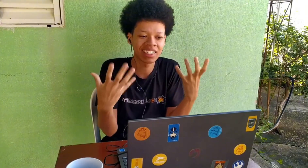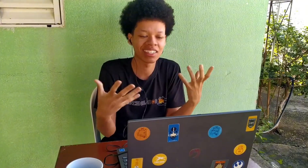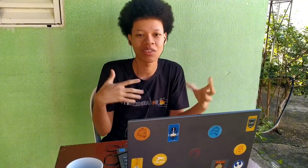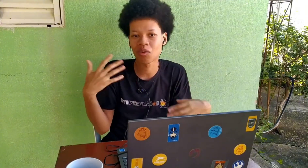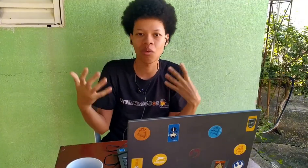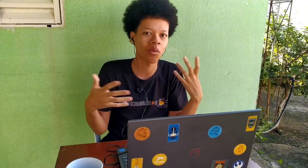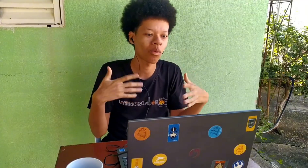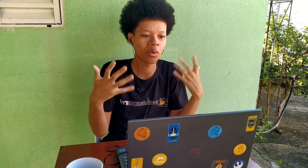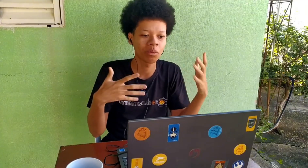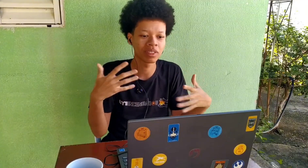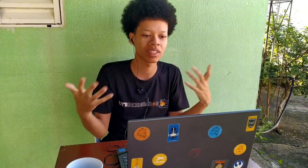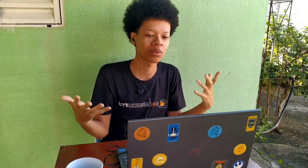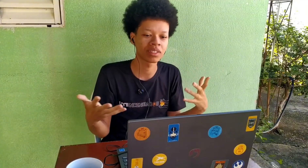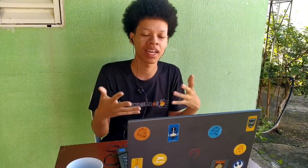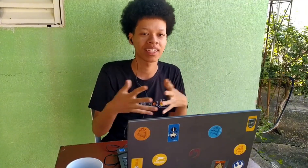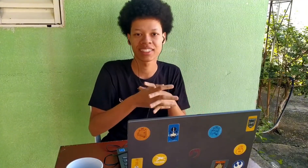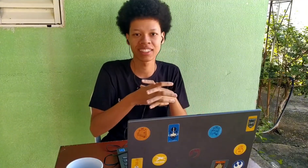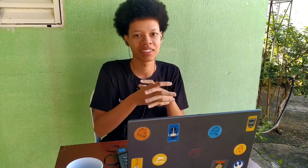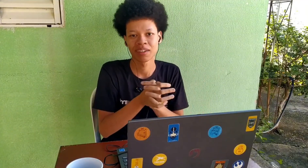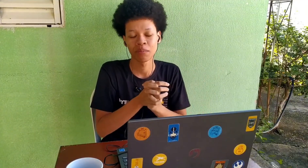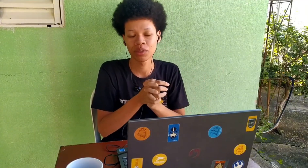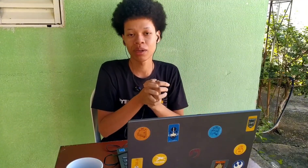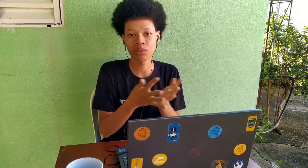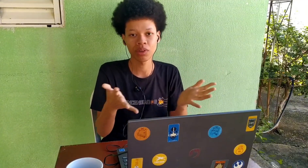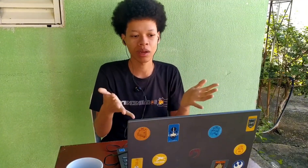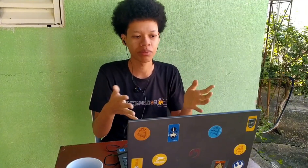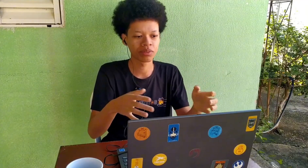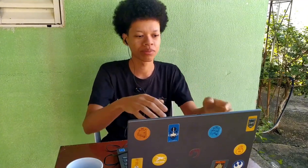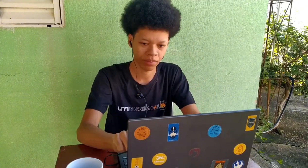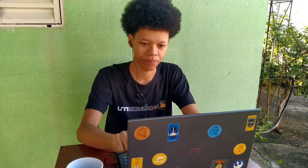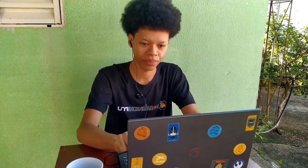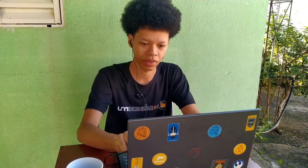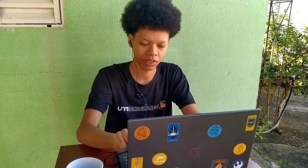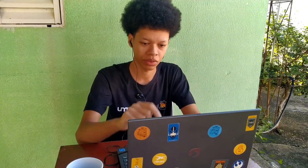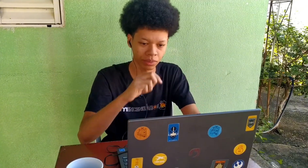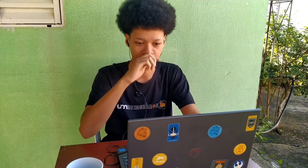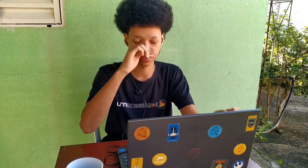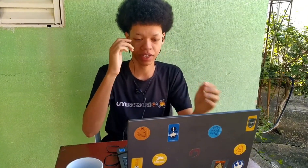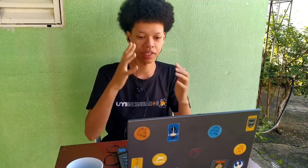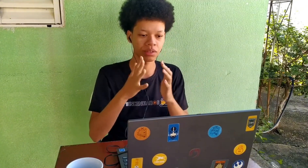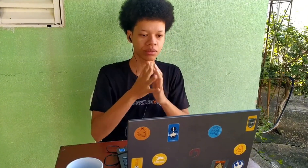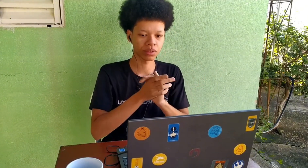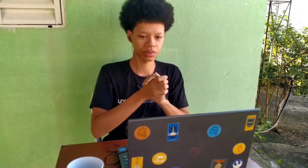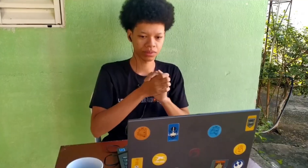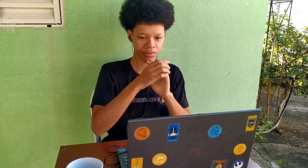entender como isso acontece, porque é muito rápido. Eu acho que eu comecei a ficar nervoso